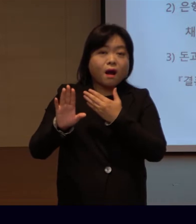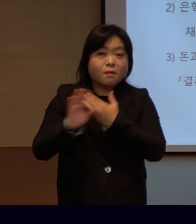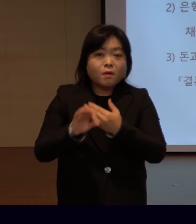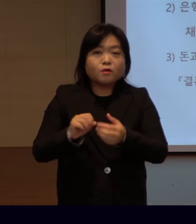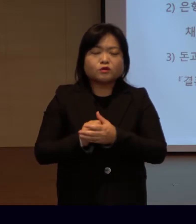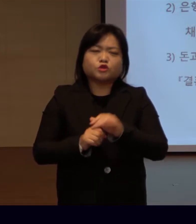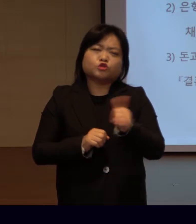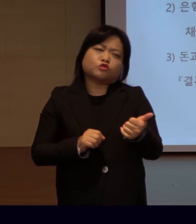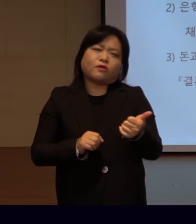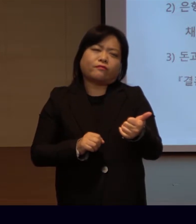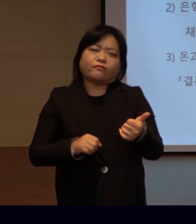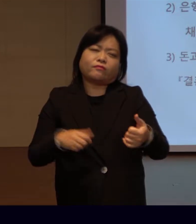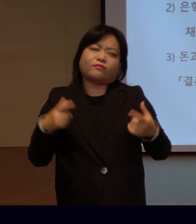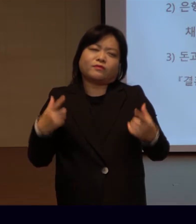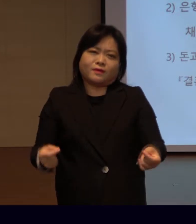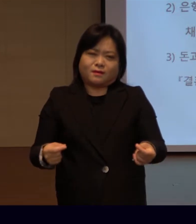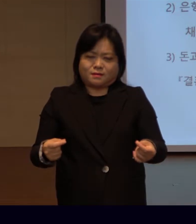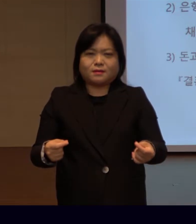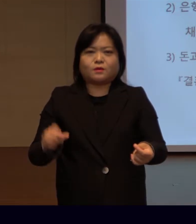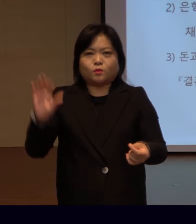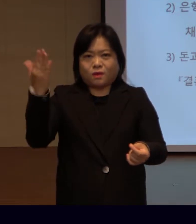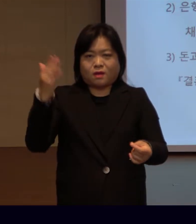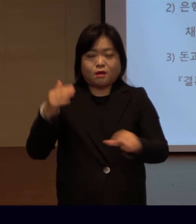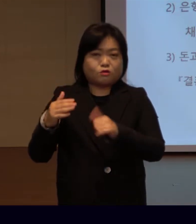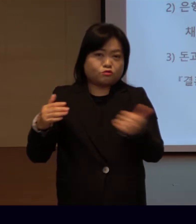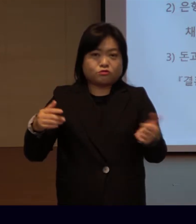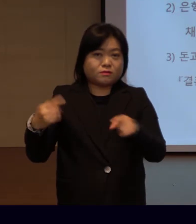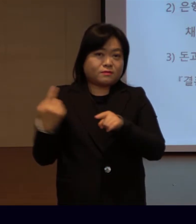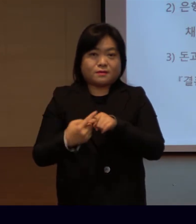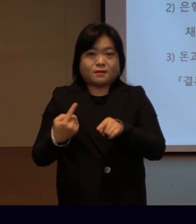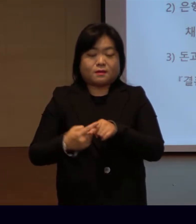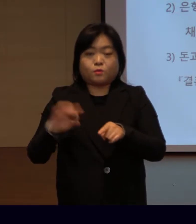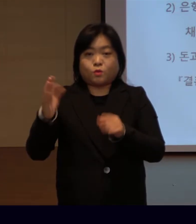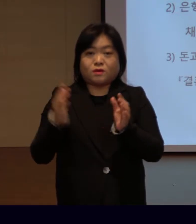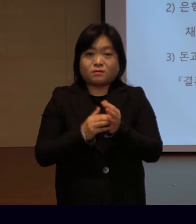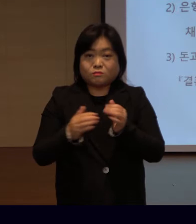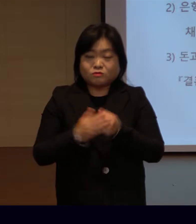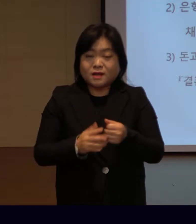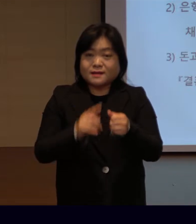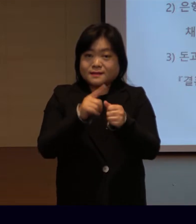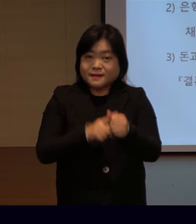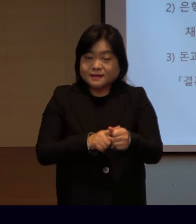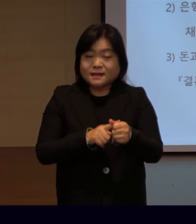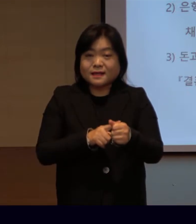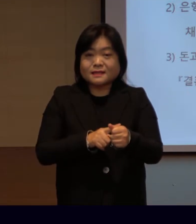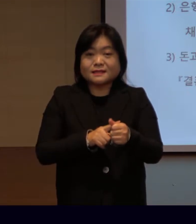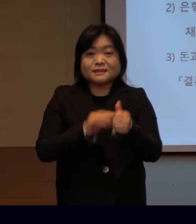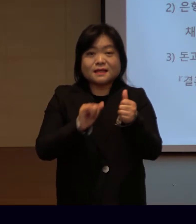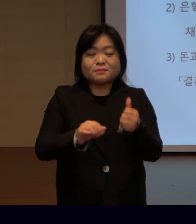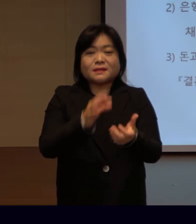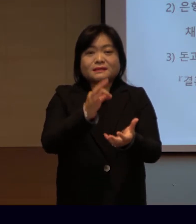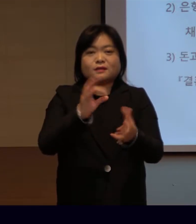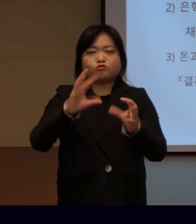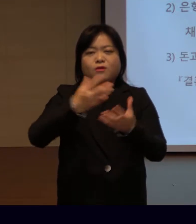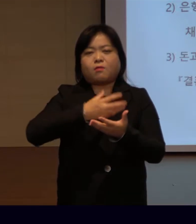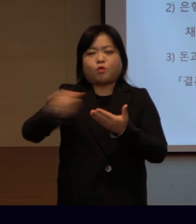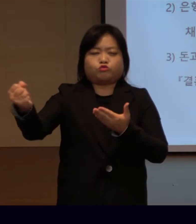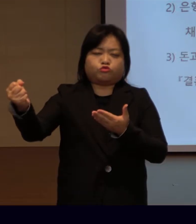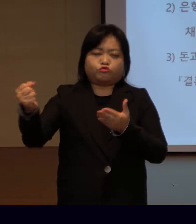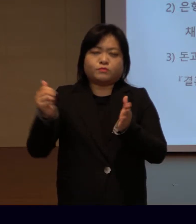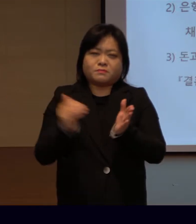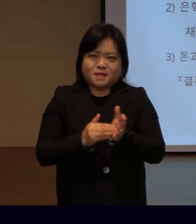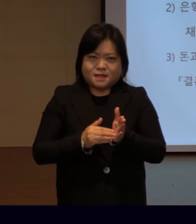죽은 사람으로 처리가 됩니다. 죽은 사람으로 처리가 되면서 자연스럽게 그 사람의 재산은 국가에서 몰수를 하는